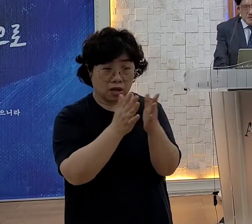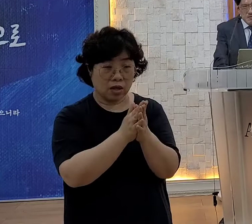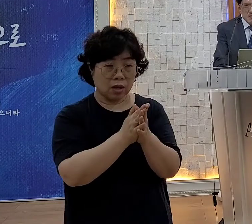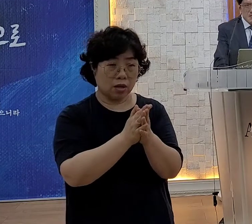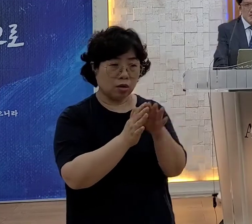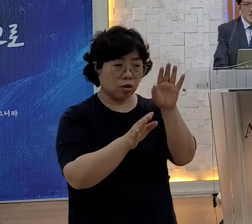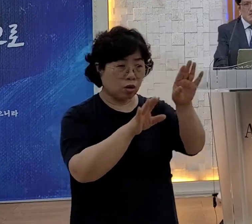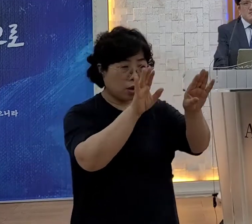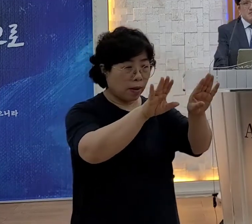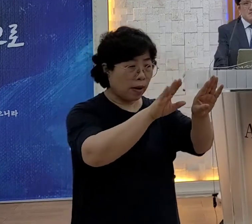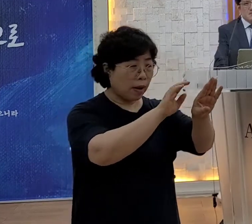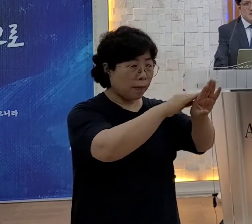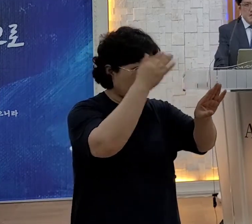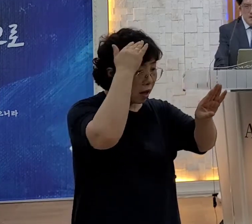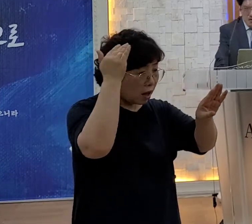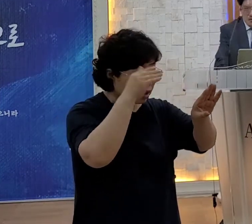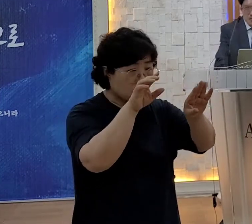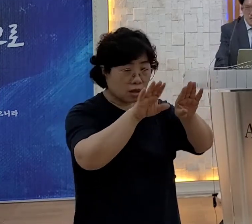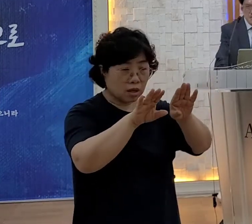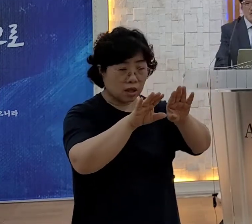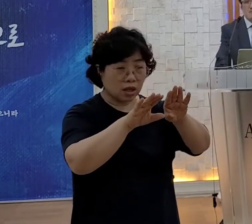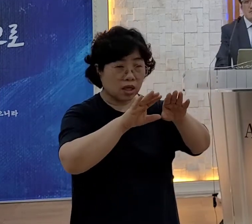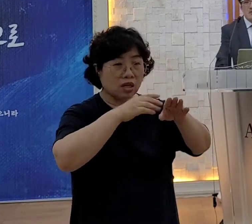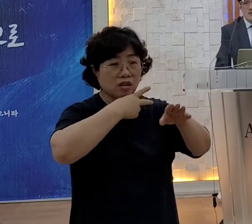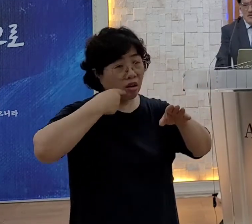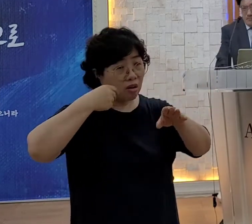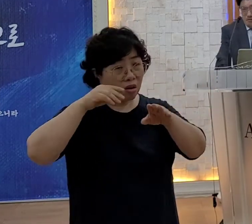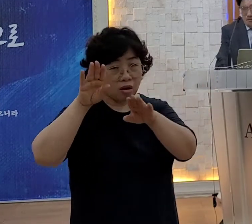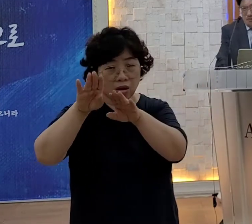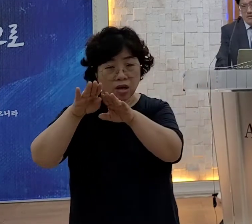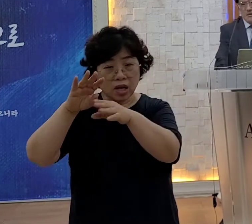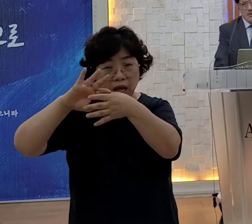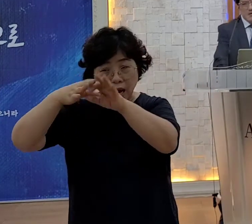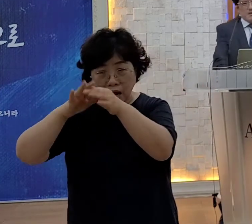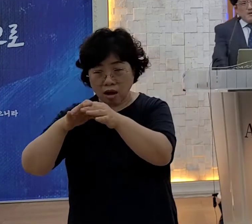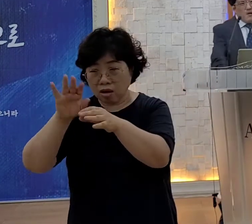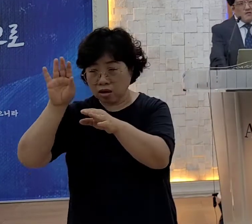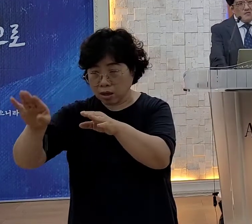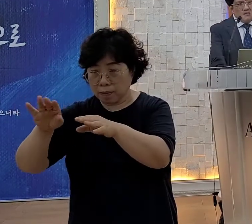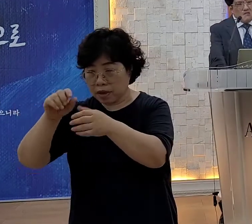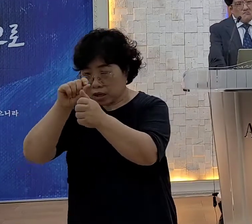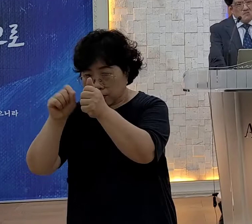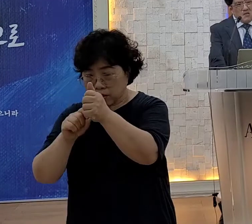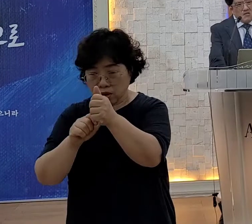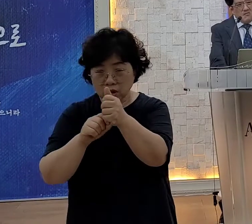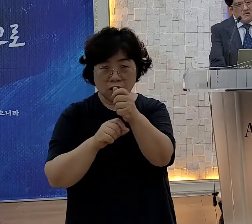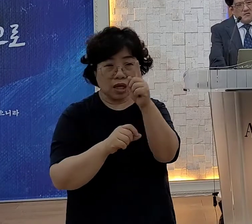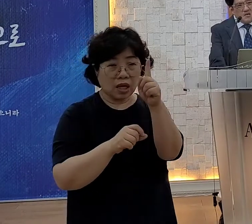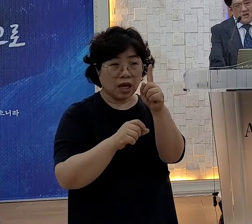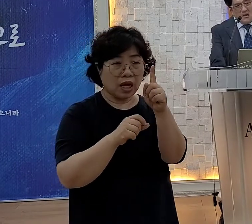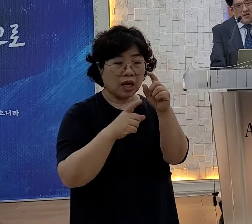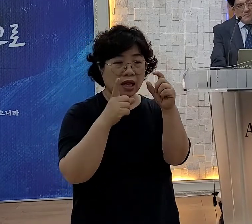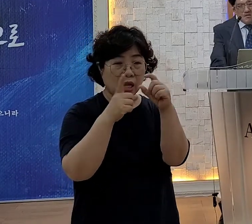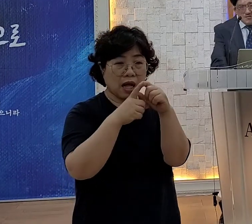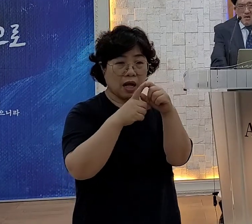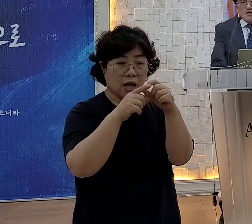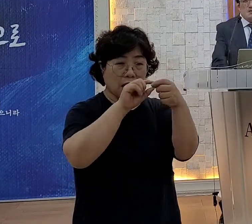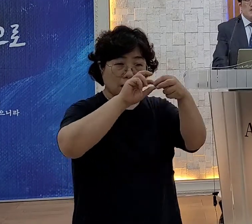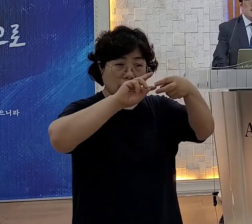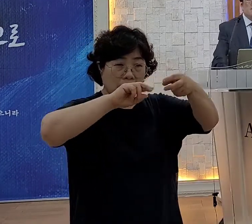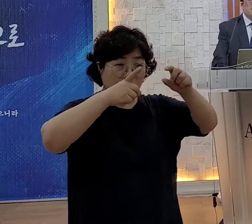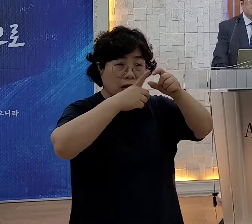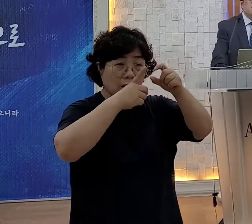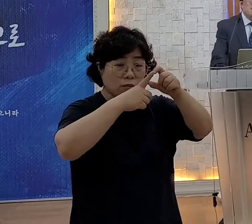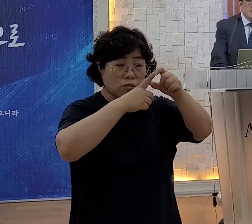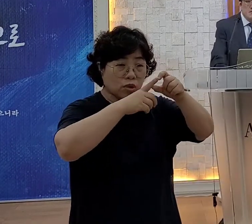옆에는 영어 성경, 그 옆에는 헬라어, 그 옆에는 히브리어 이렇게 한 구절을 딱 치면 4개가 한꺼번에 탁